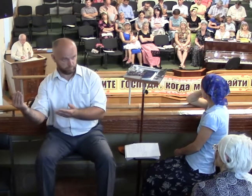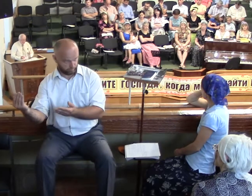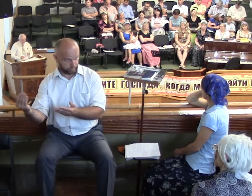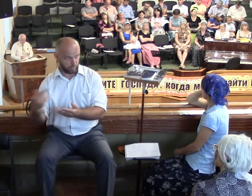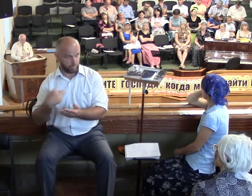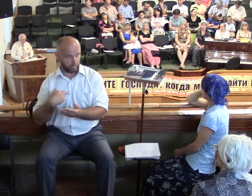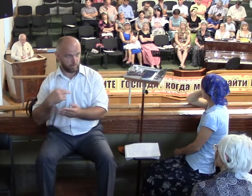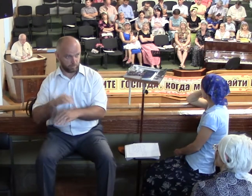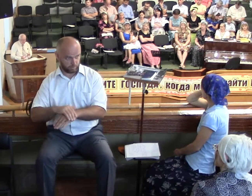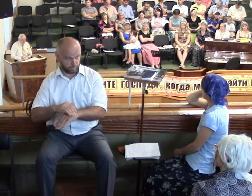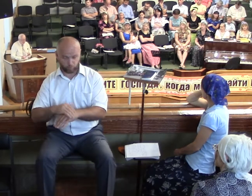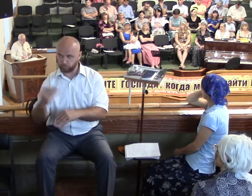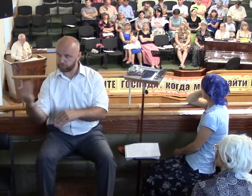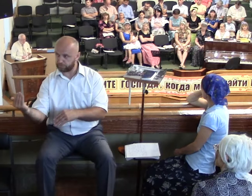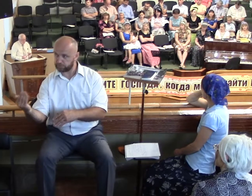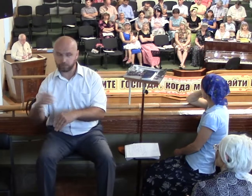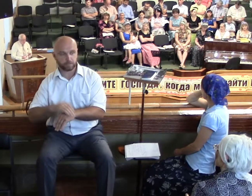разбилось. Дети знают, разбилась чашка.